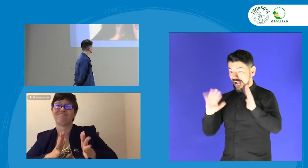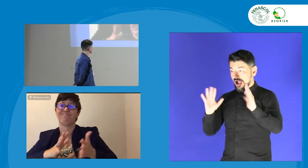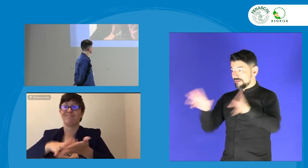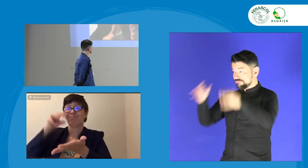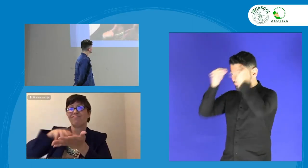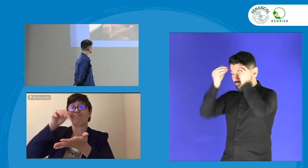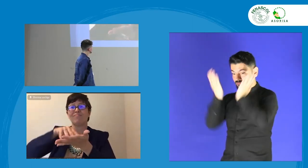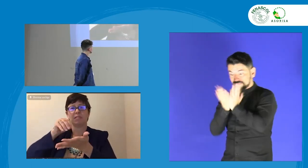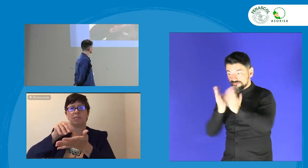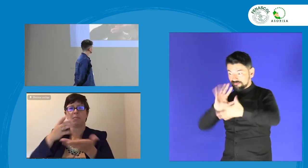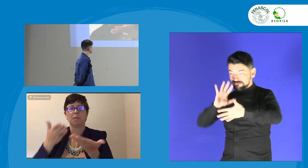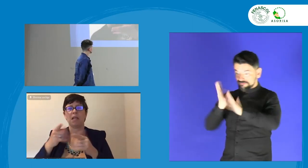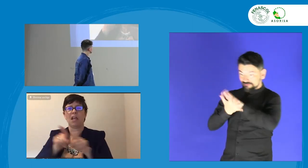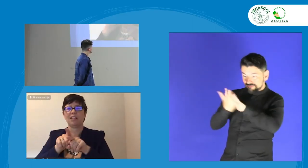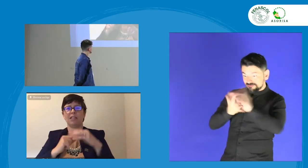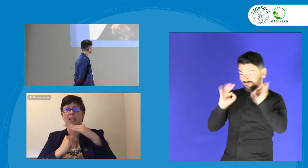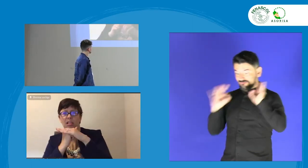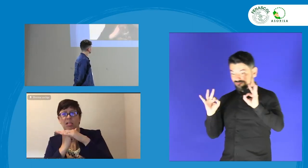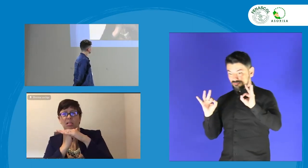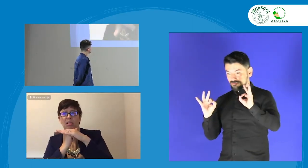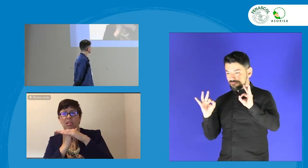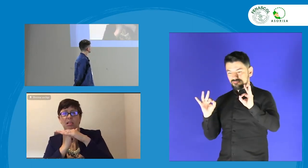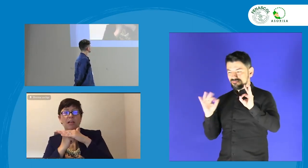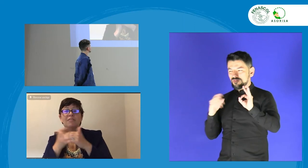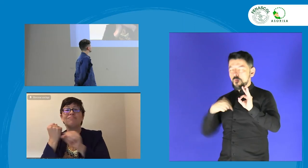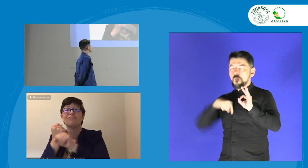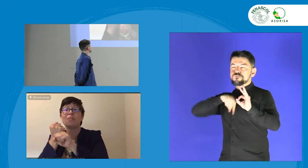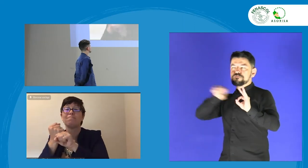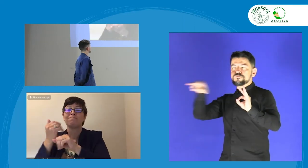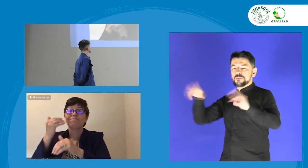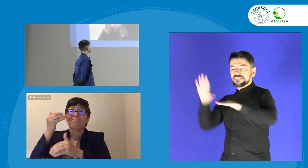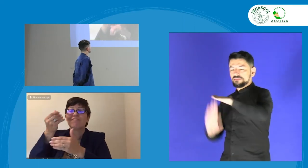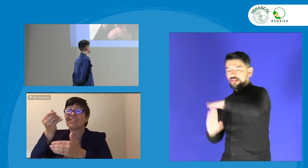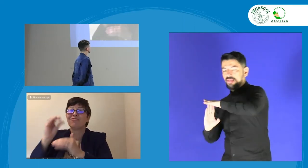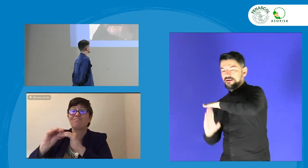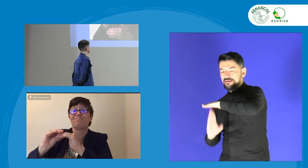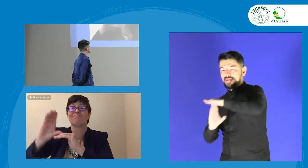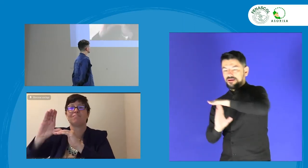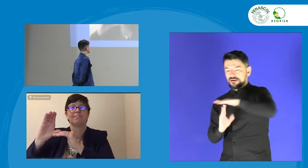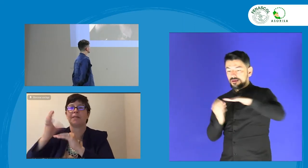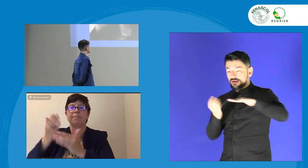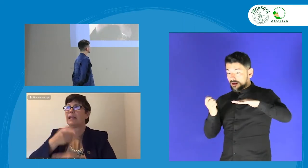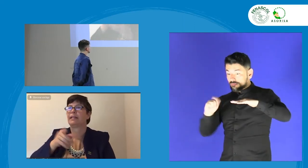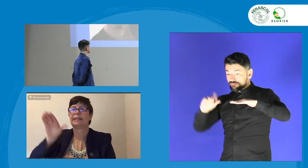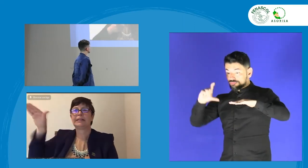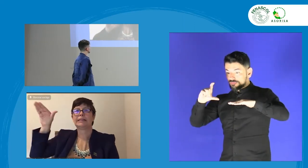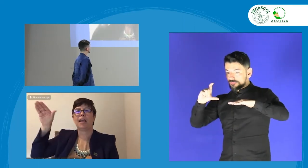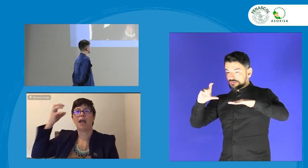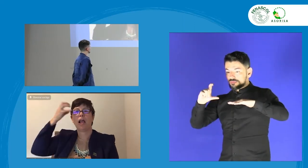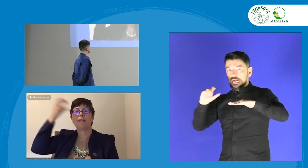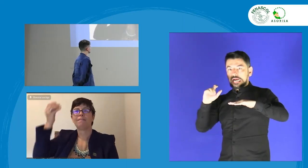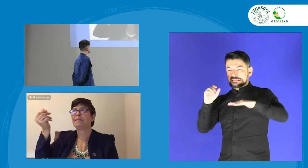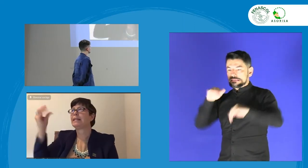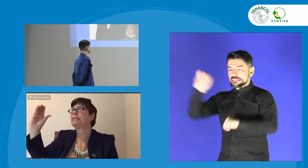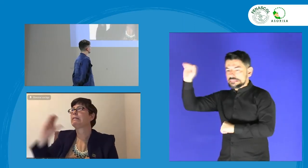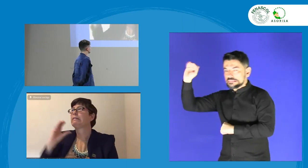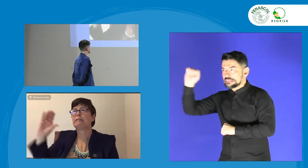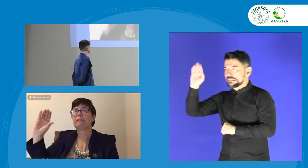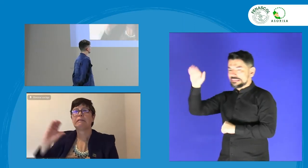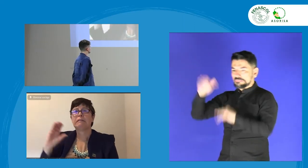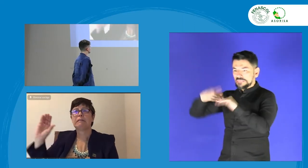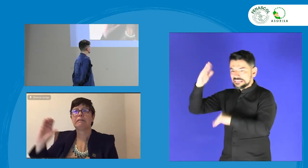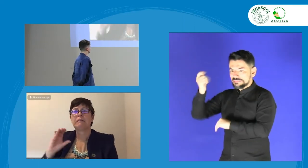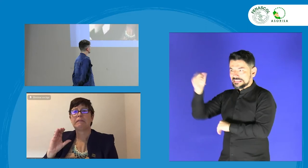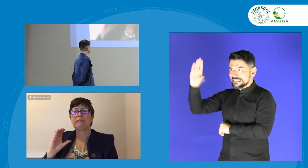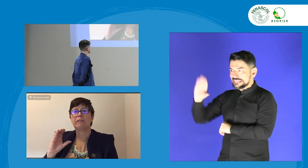completa a la educación en un entorno señante. Pero muchas veces nos limitamos, ¿no? Por lo que tiene que ver con los fondos